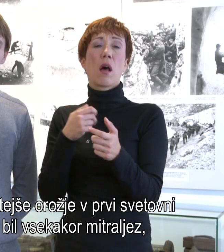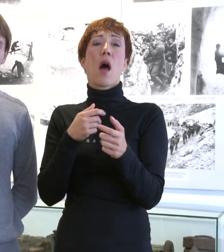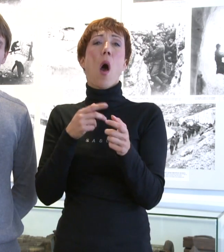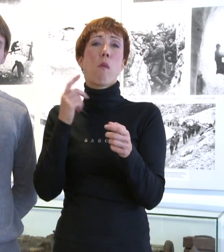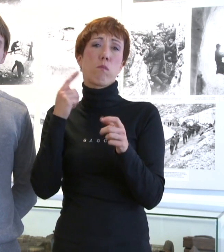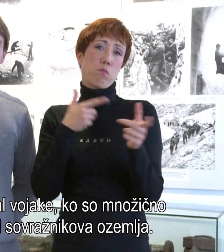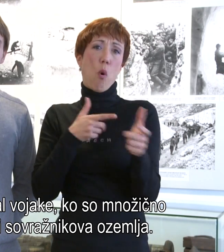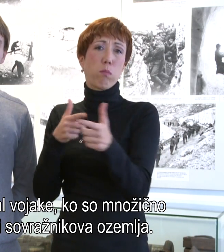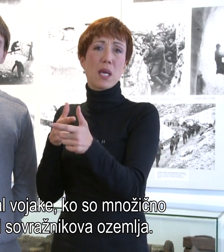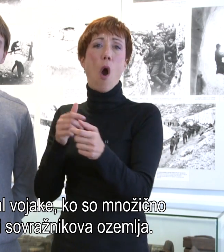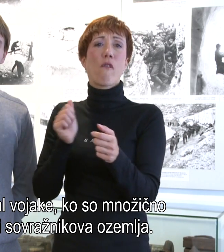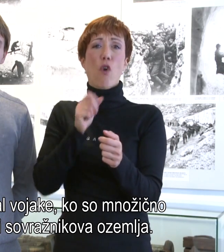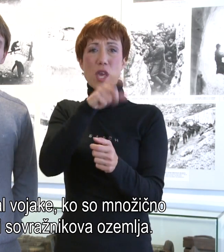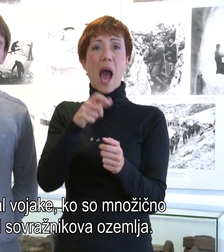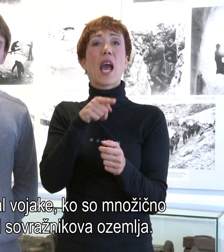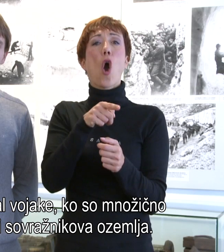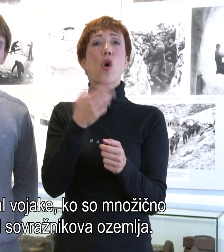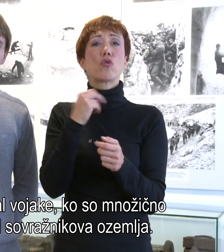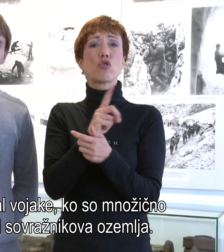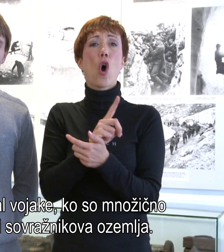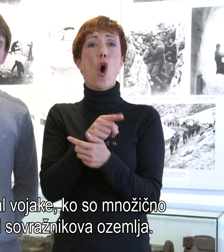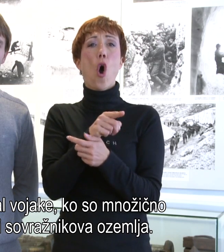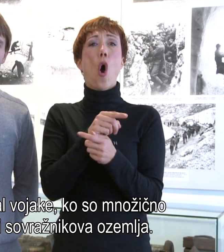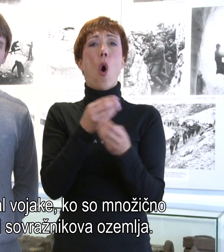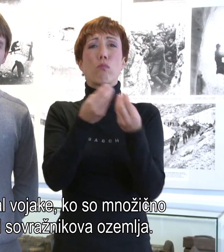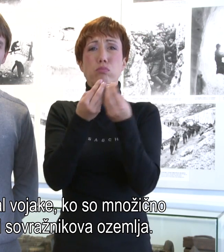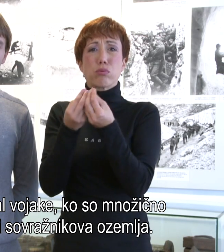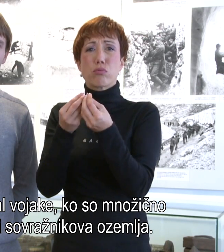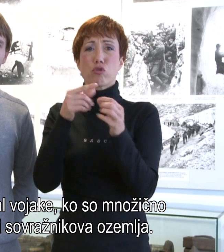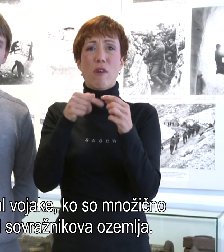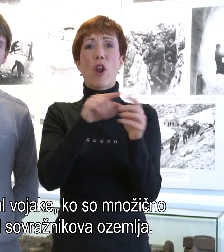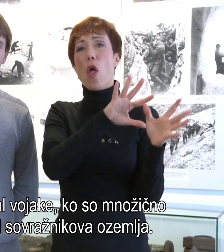vojake, ko so v množičnih številih napadali